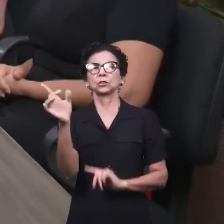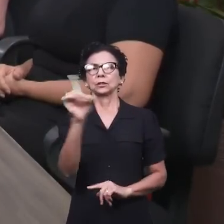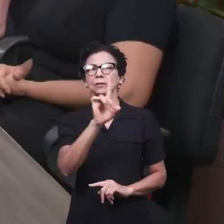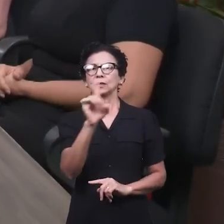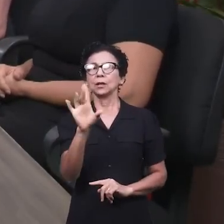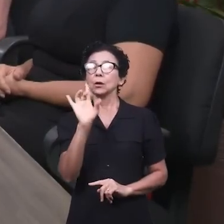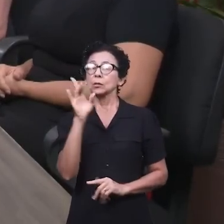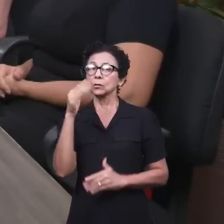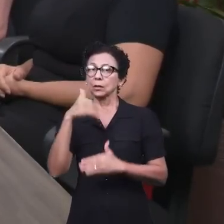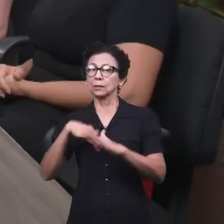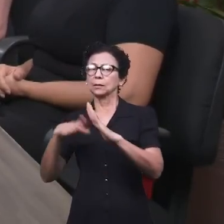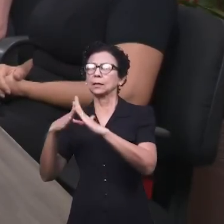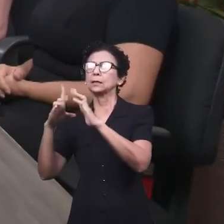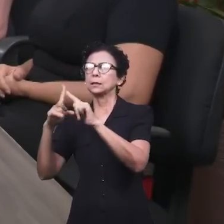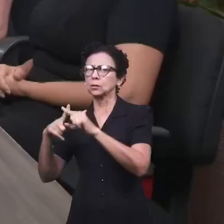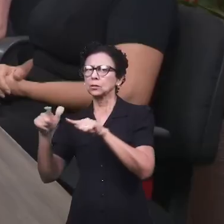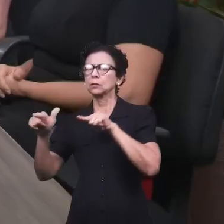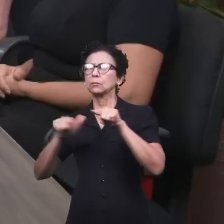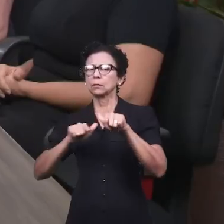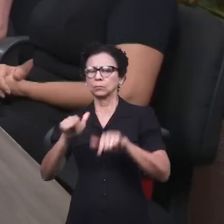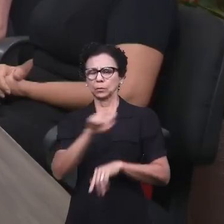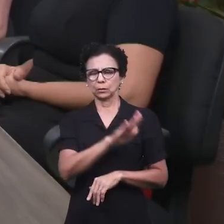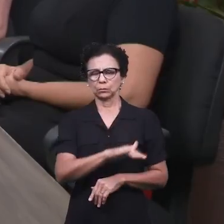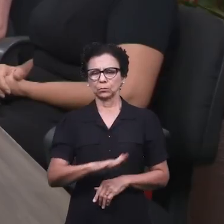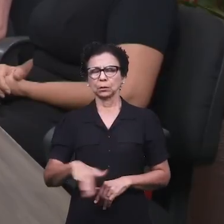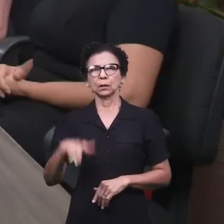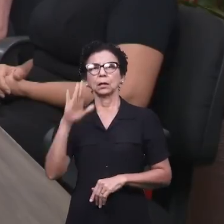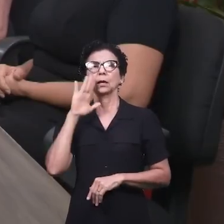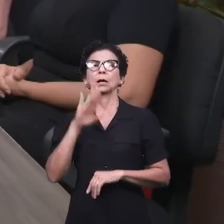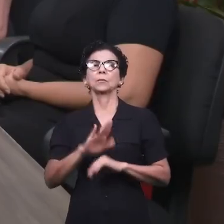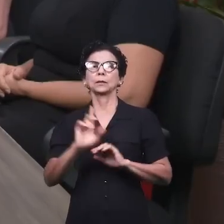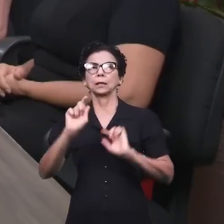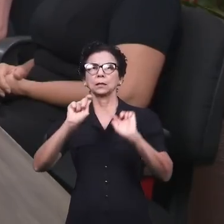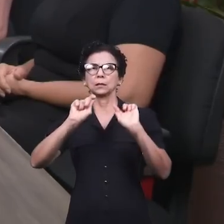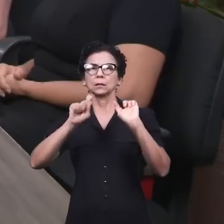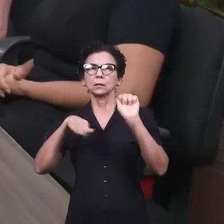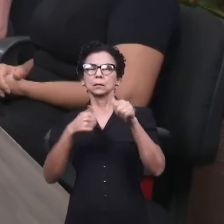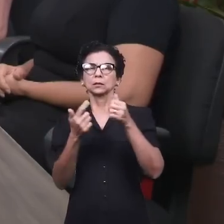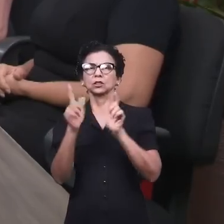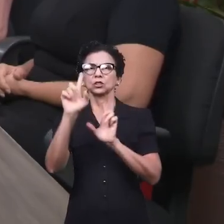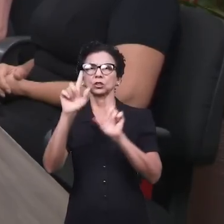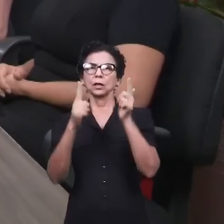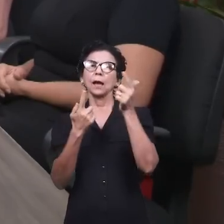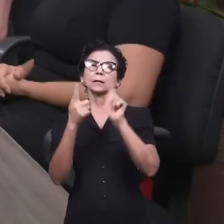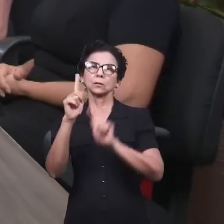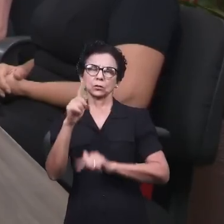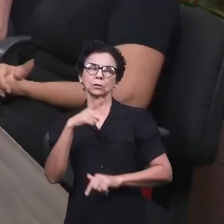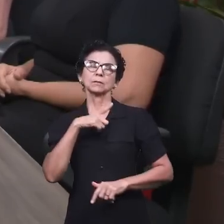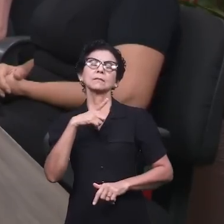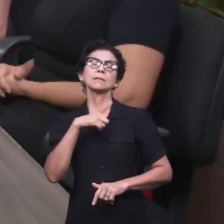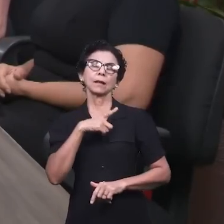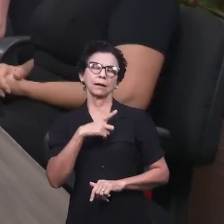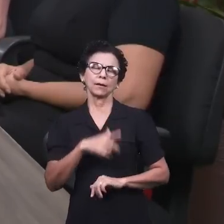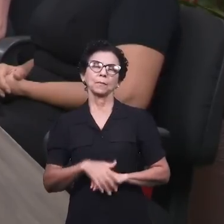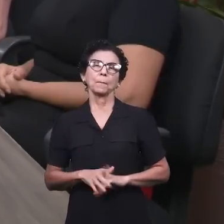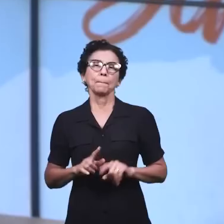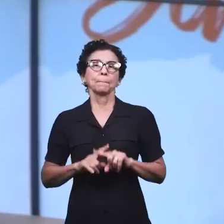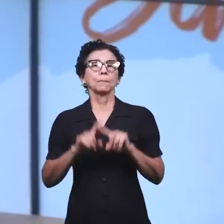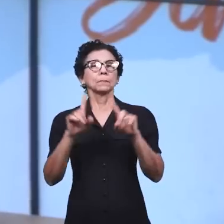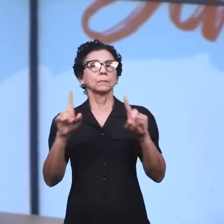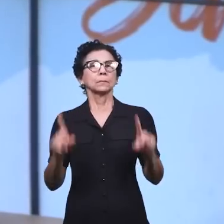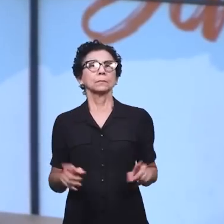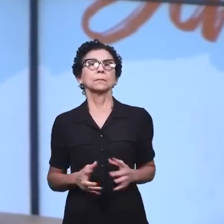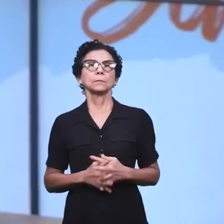Dentro da igreja nós temos sim com as nossas crianças, né? Maravilha! Uhum. Nós fazemos sim os nossos gestinhos,